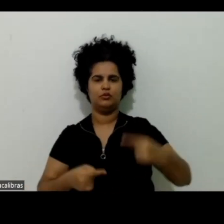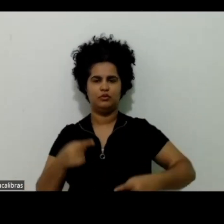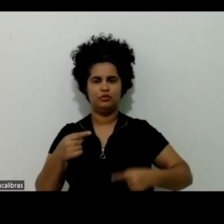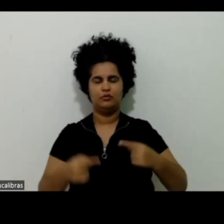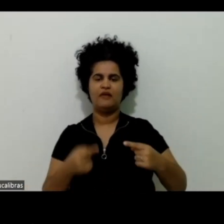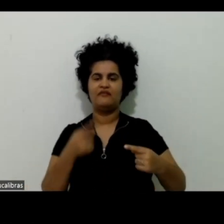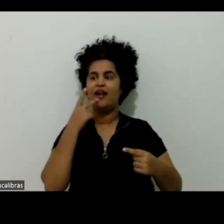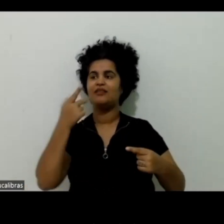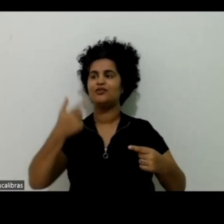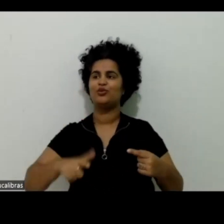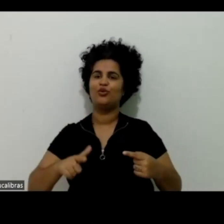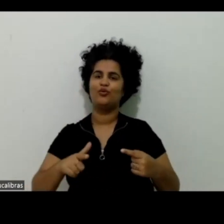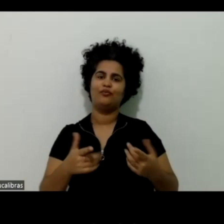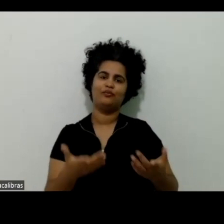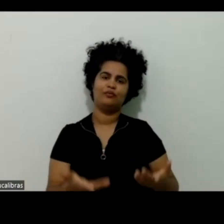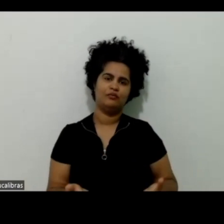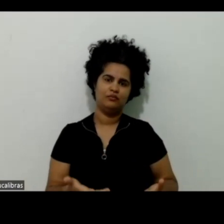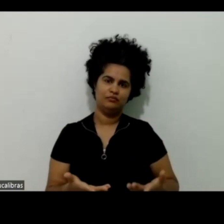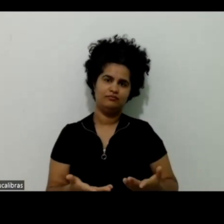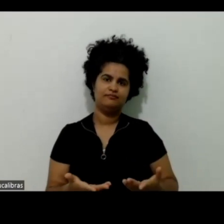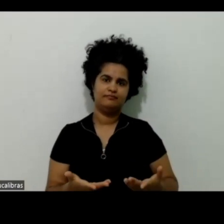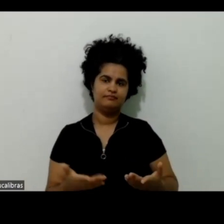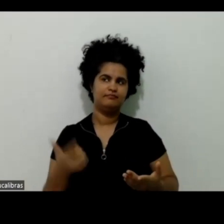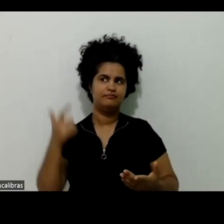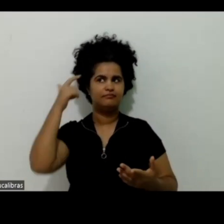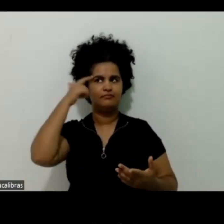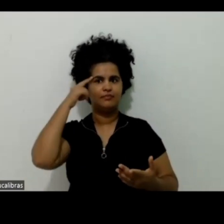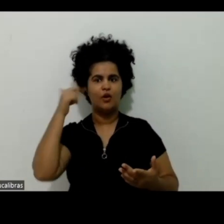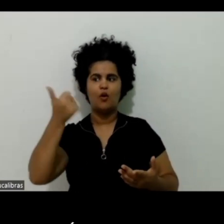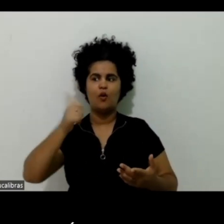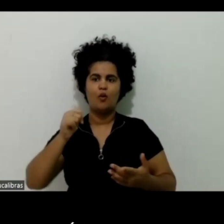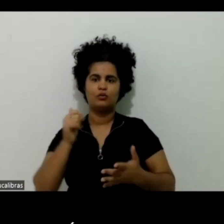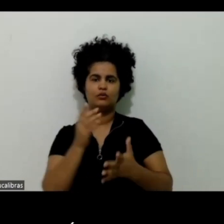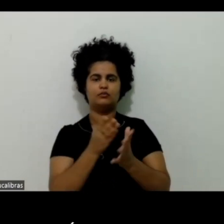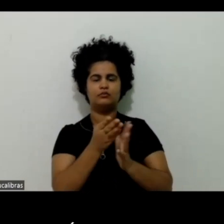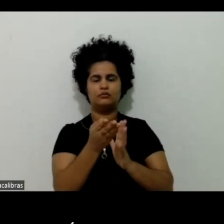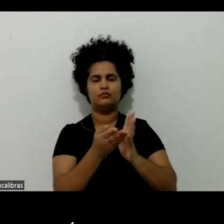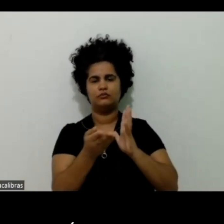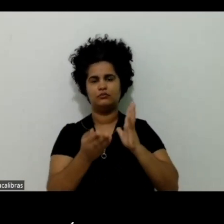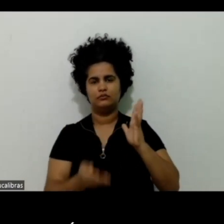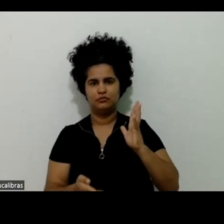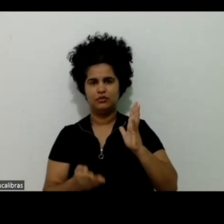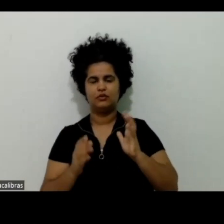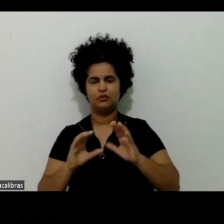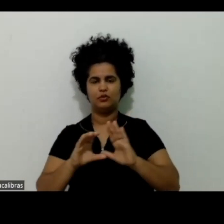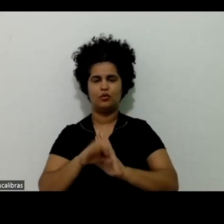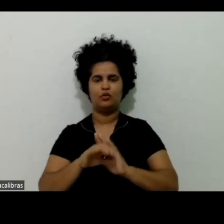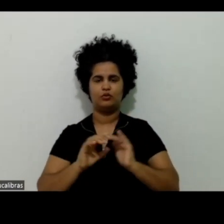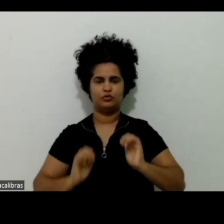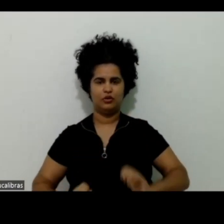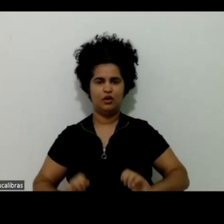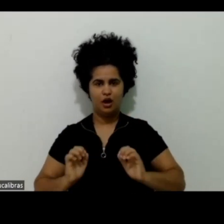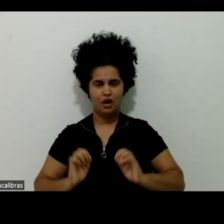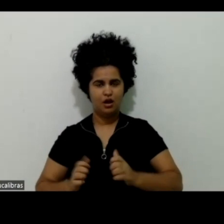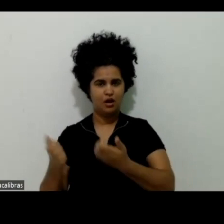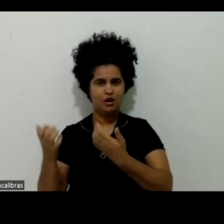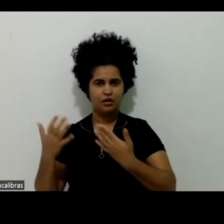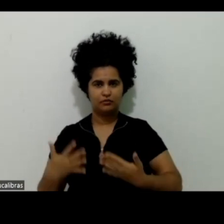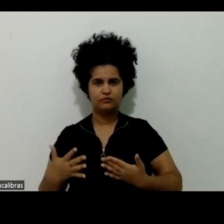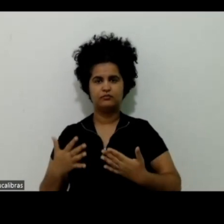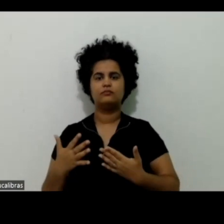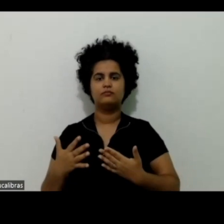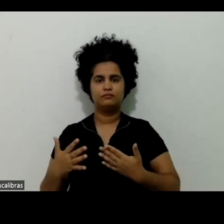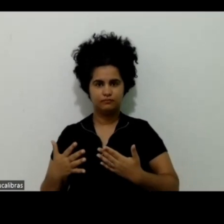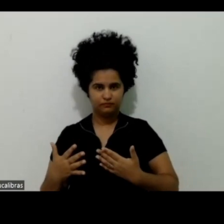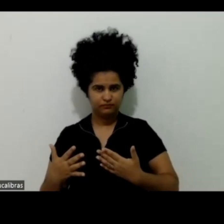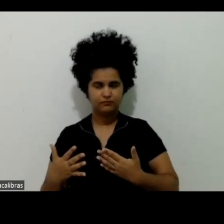óbvio, né? Porque se a gente for pensar, né, os 11 princípios, né, que a gente tem no Código de Ética, aí estou dando ênfase ao código, né,